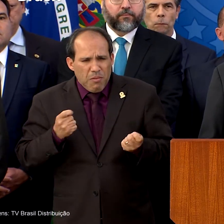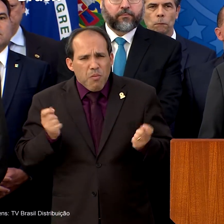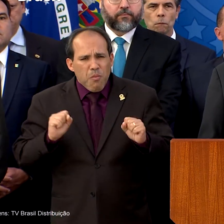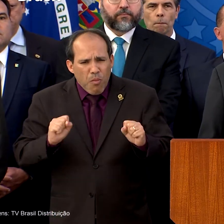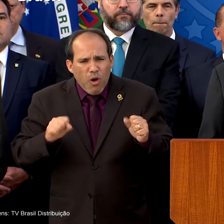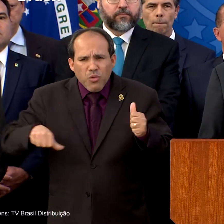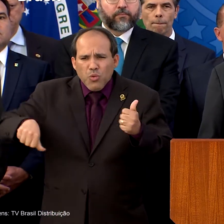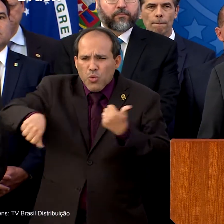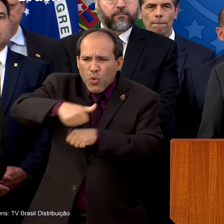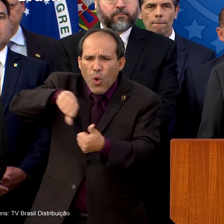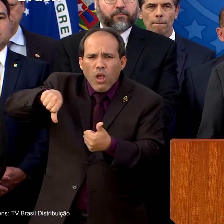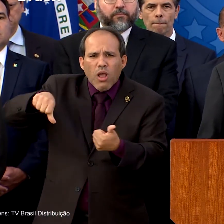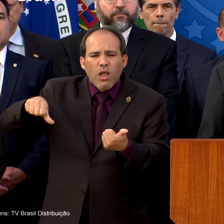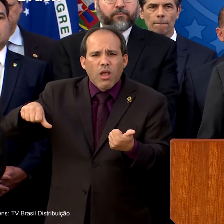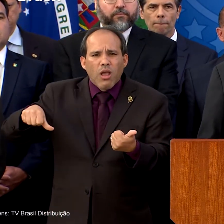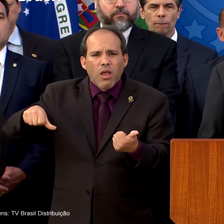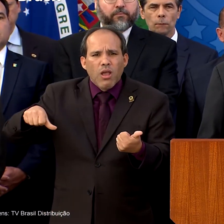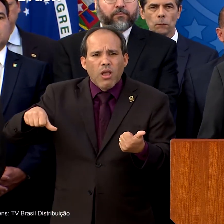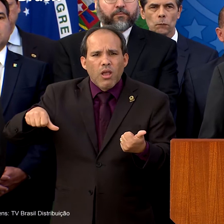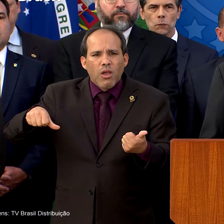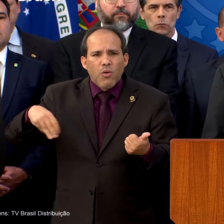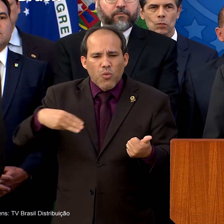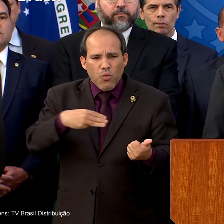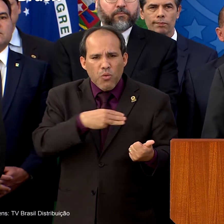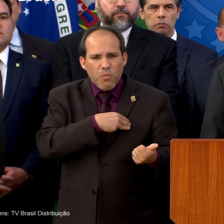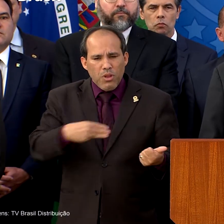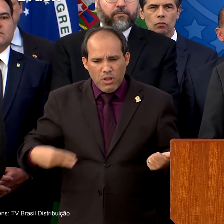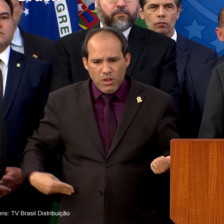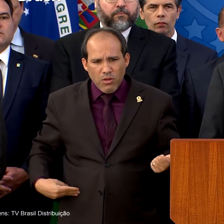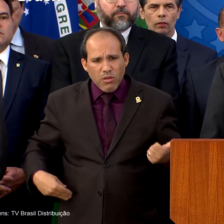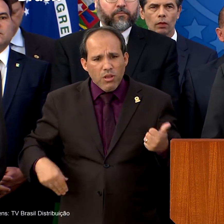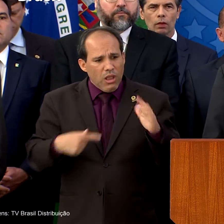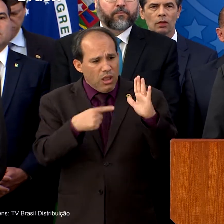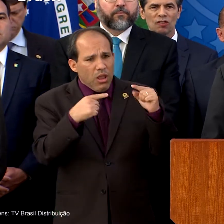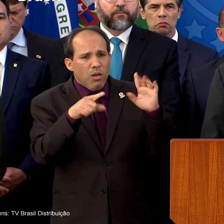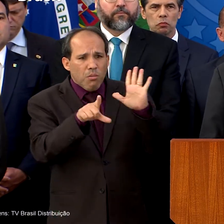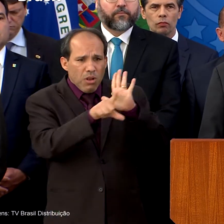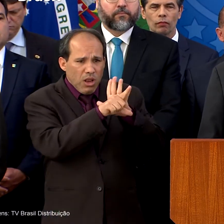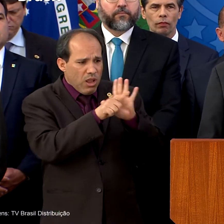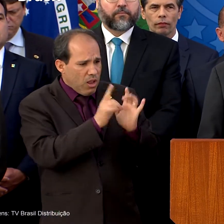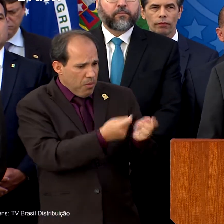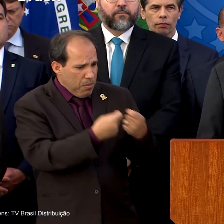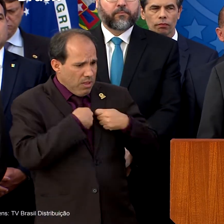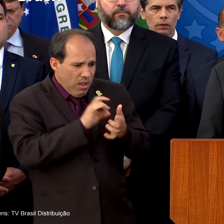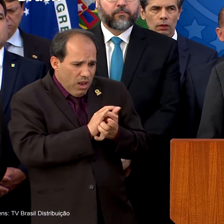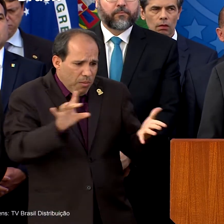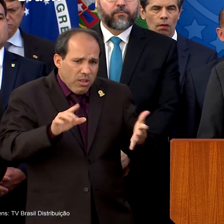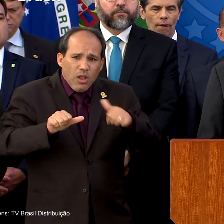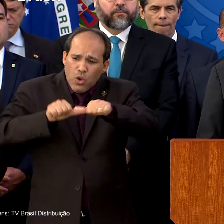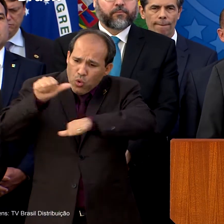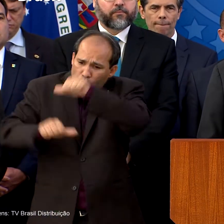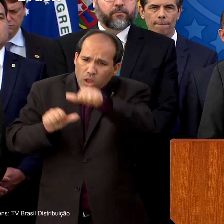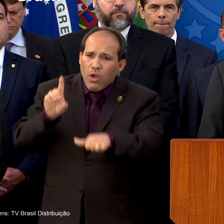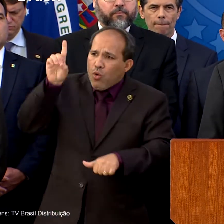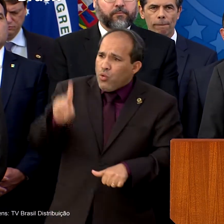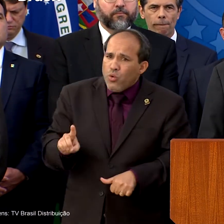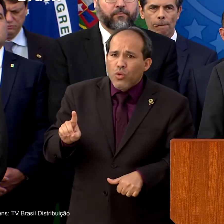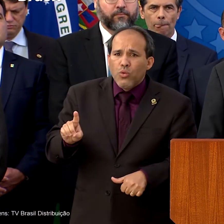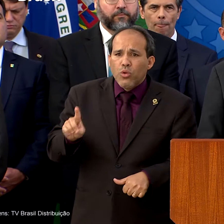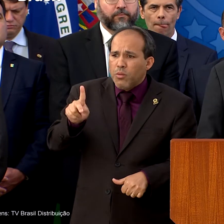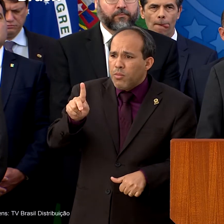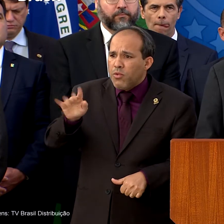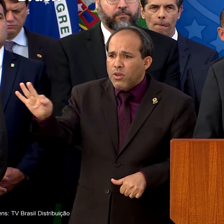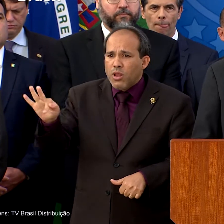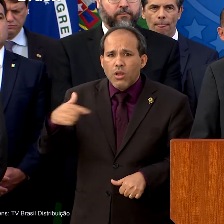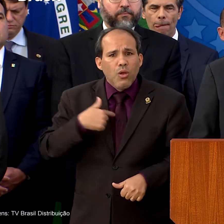porque não posso de acordo com a lei trocar o diretor da polícia federal e eu não tenho que